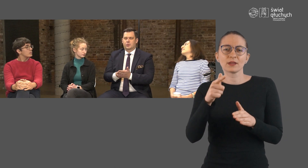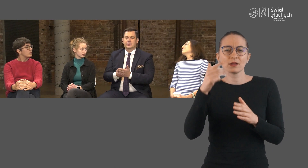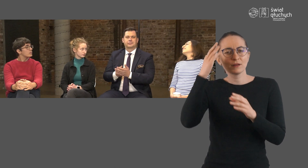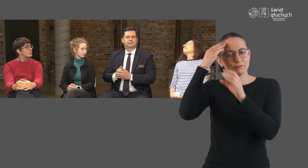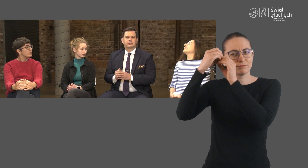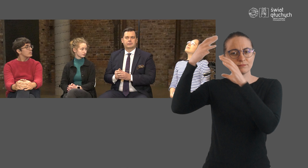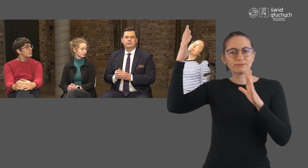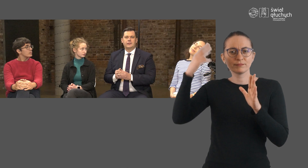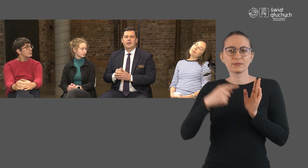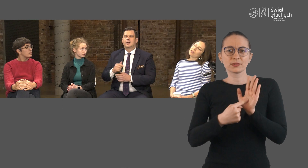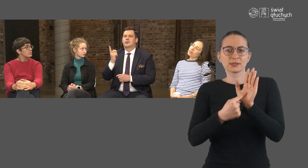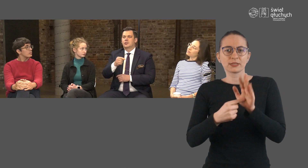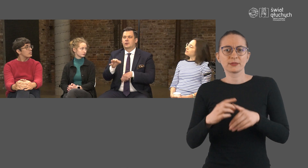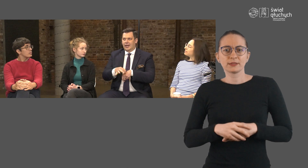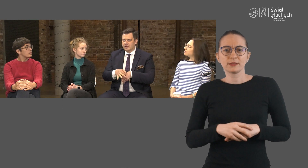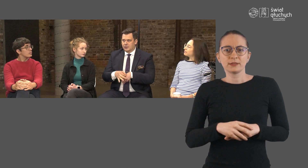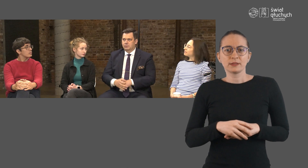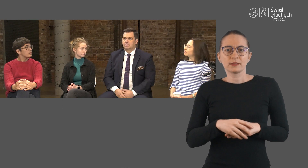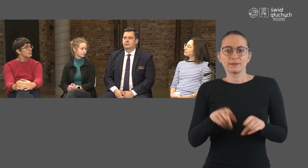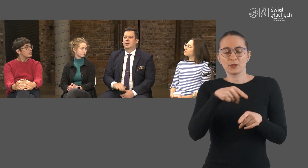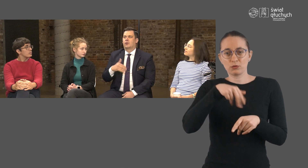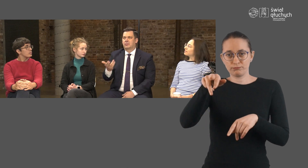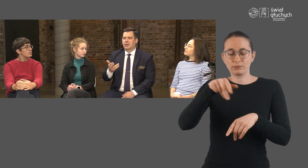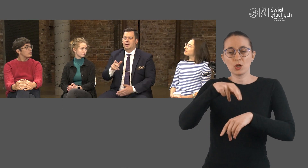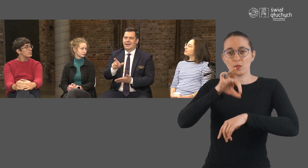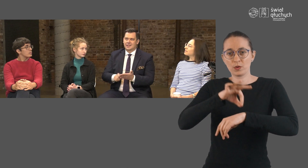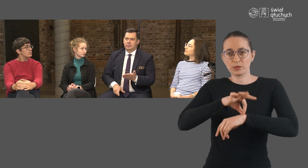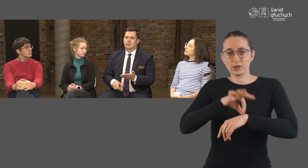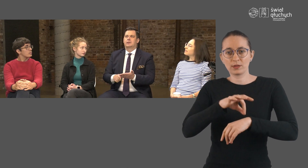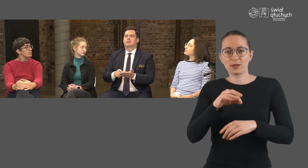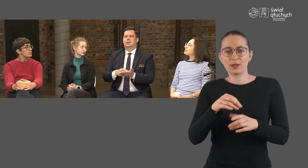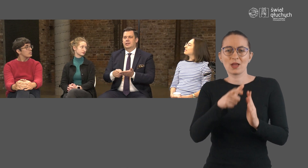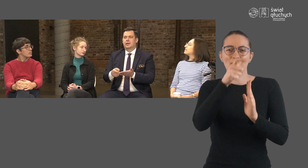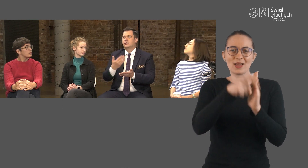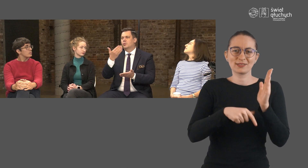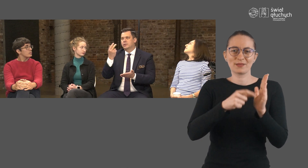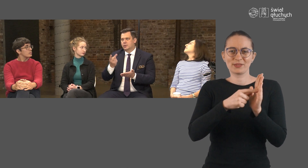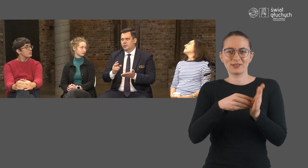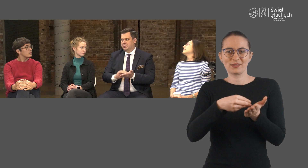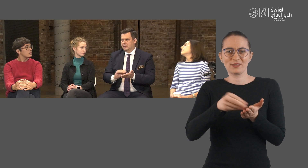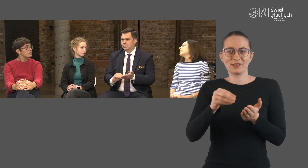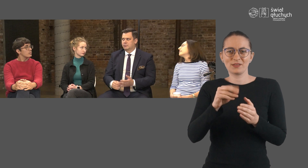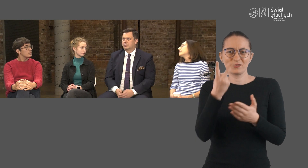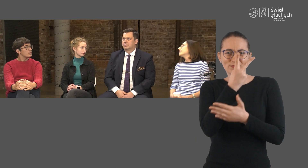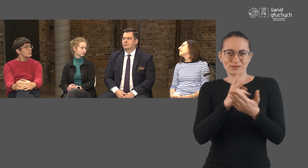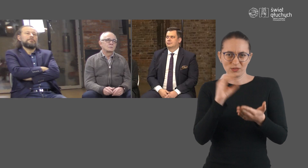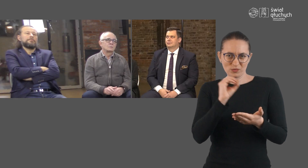na przykład, że idziecie do lekarza, on wam da receptę i tak dalej, ale nie umie czytać i